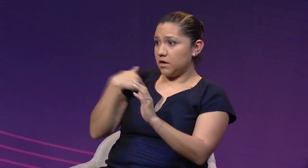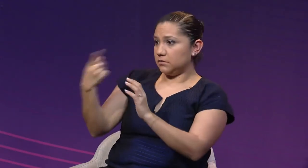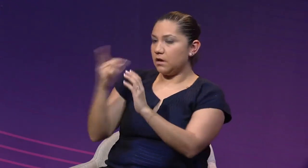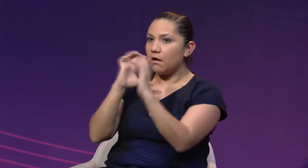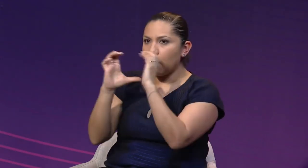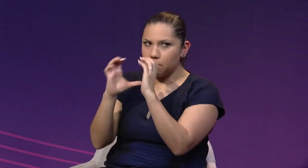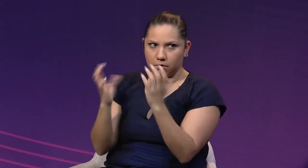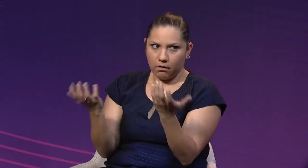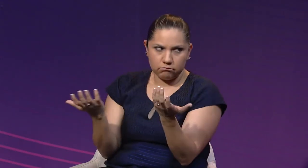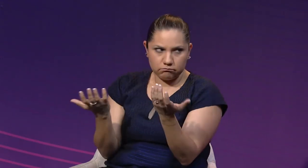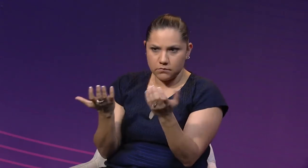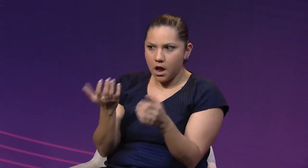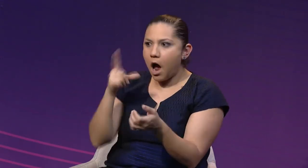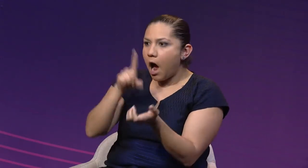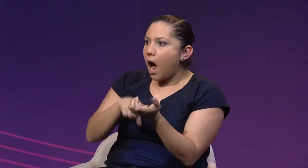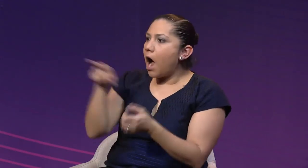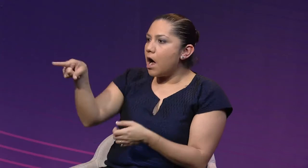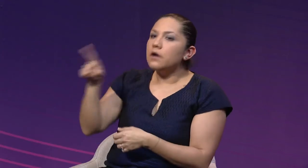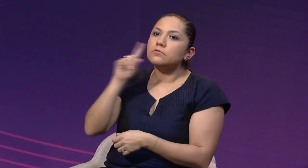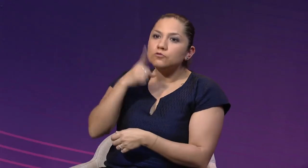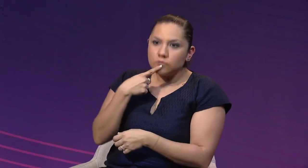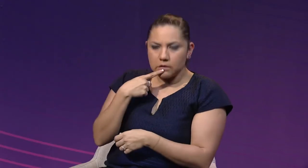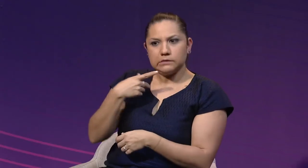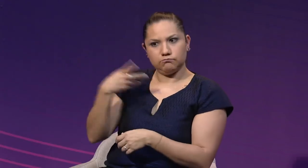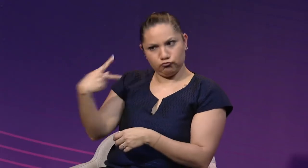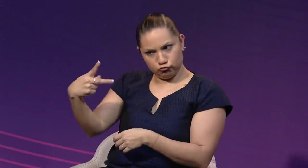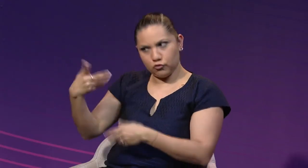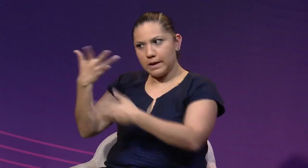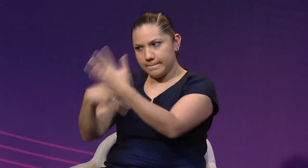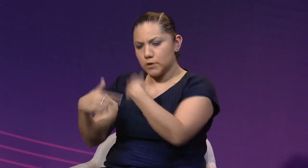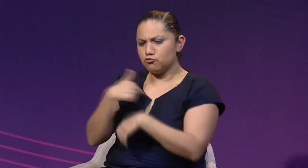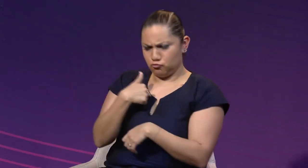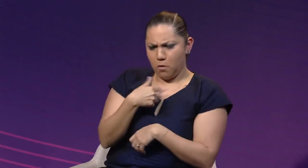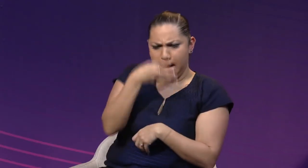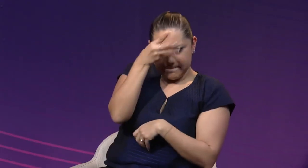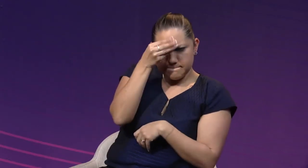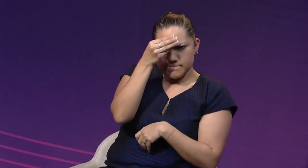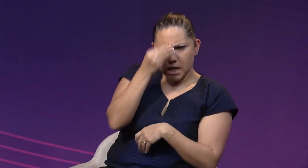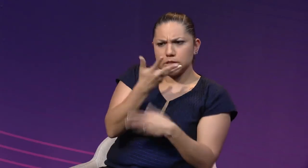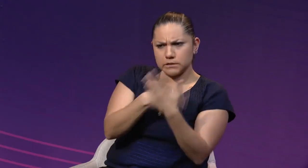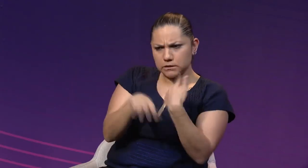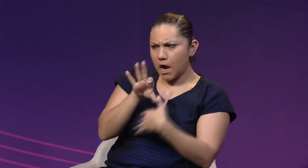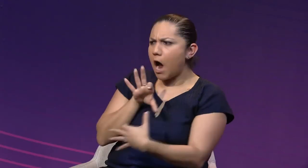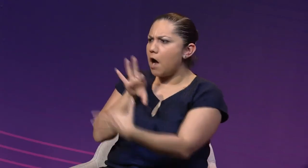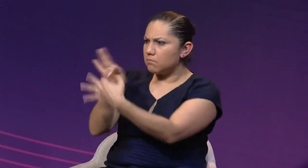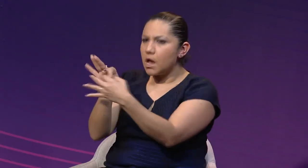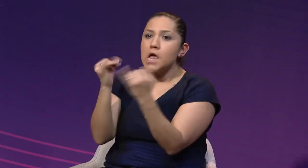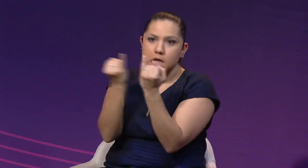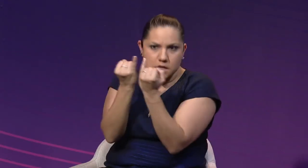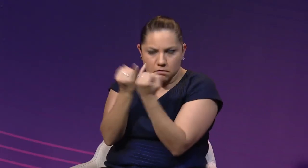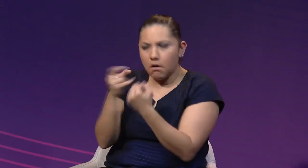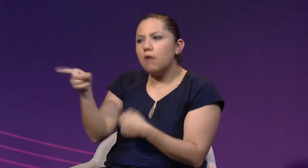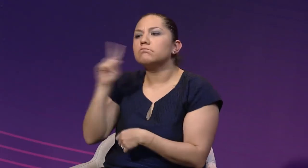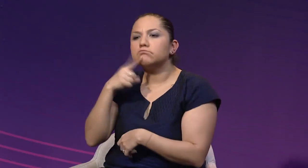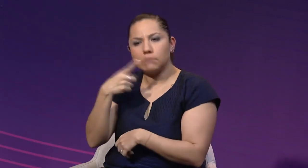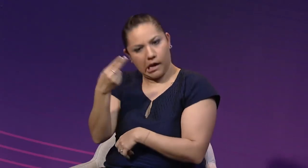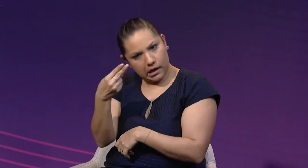suficiente decir, yo ya sé lengua de señas y me puedo comunicar con los sordos porque sé 50 señas que me aprendí. No es así, ¿no? Para hablar con un sordo,